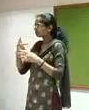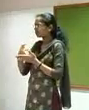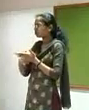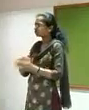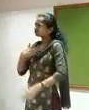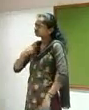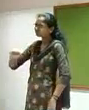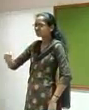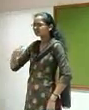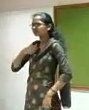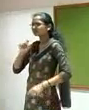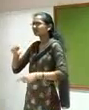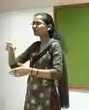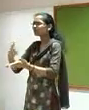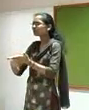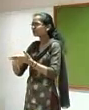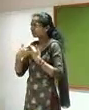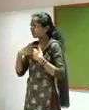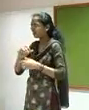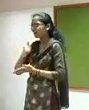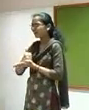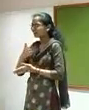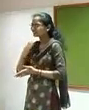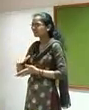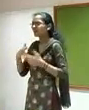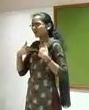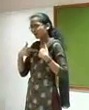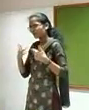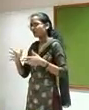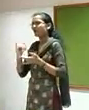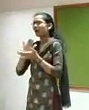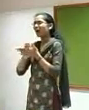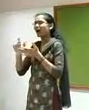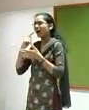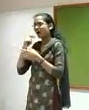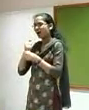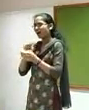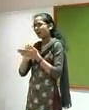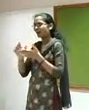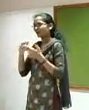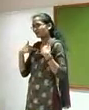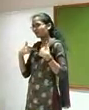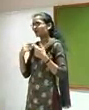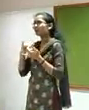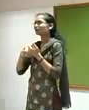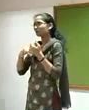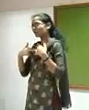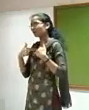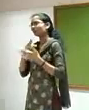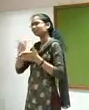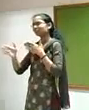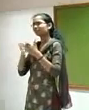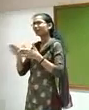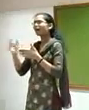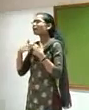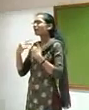आपका बुनियादी हक हो गया. आप चाहे हाई कोर्ट चाहिए, चाहे सुप्रीम कोर्ट चाहिए, आप कहेंगे कि नहीं ये कानून पर से खराब है. मतलब